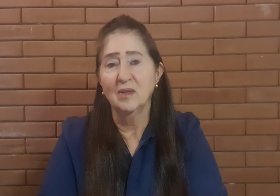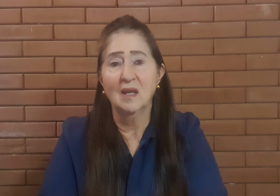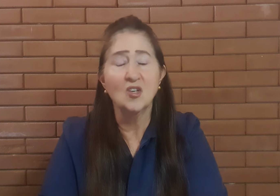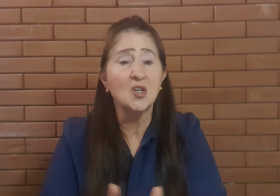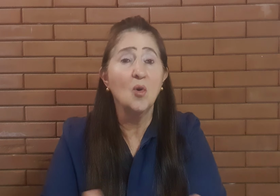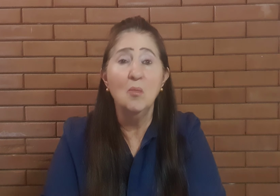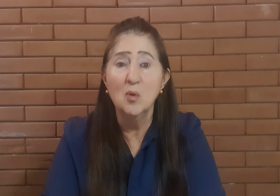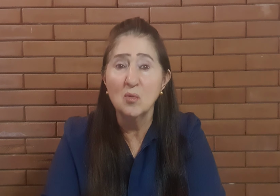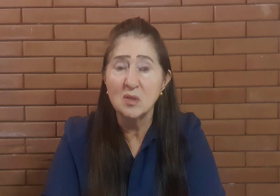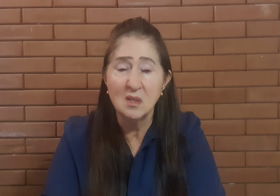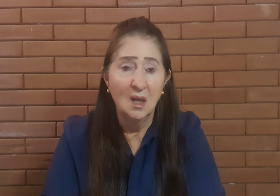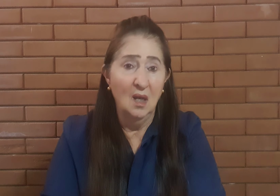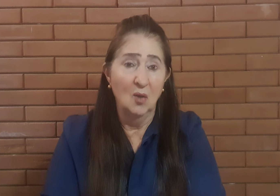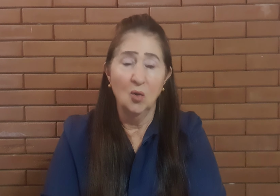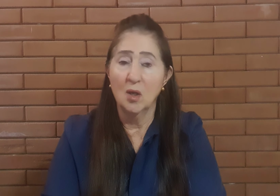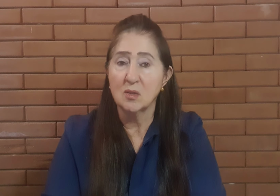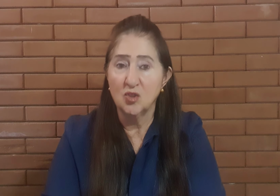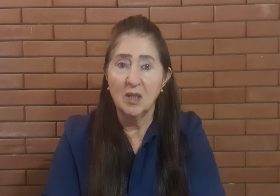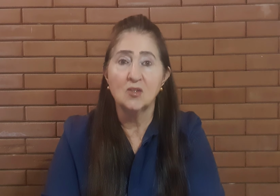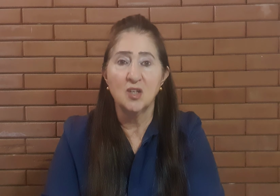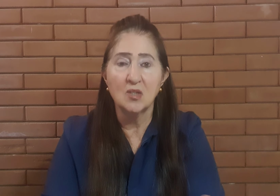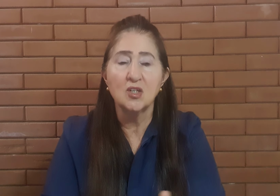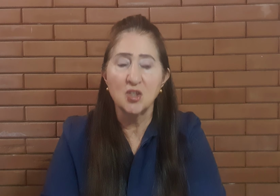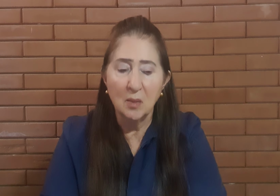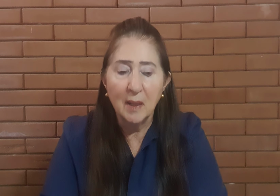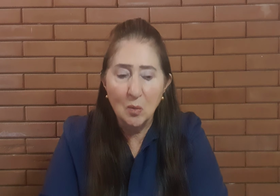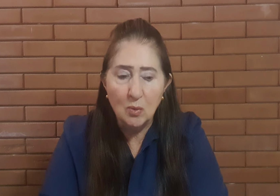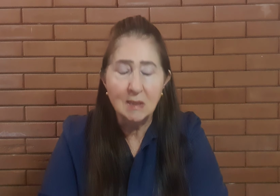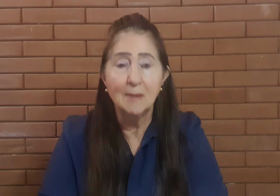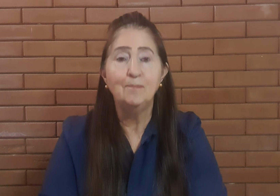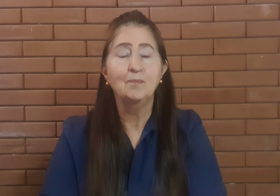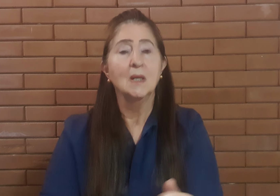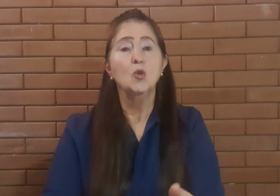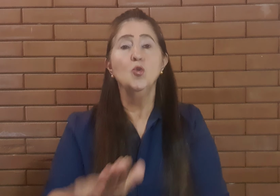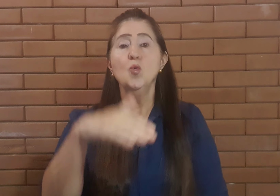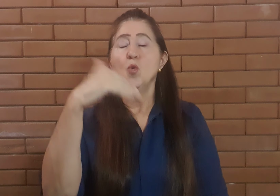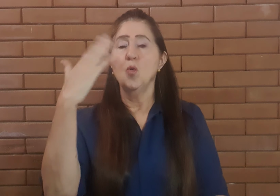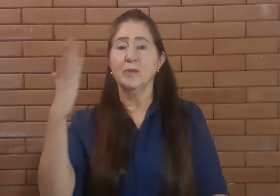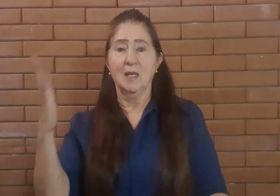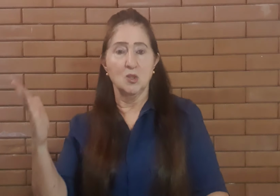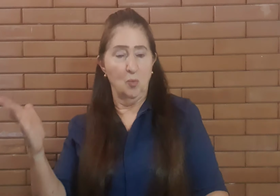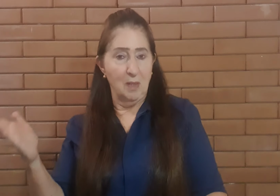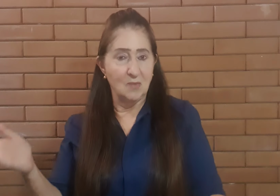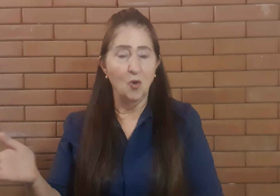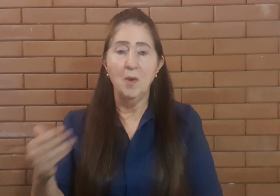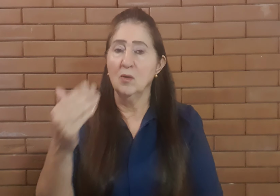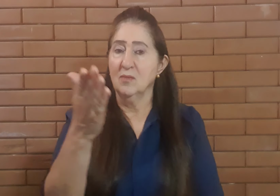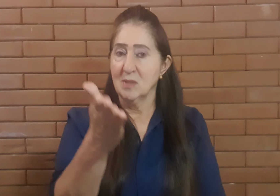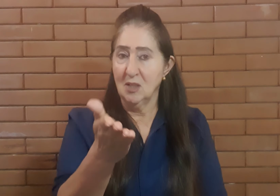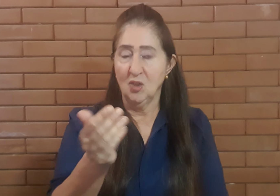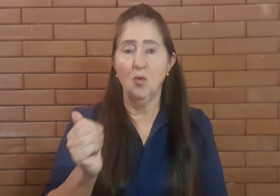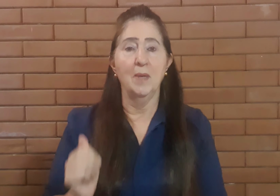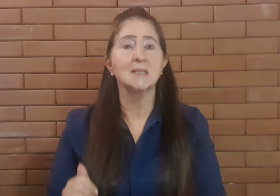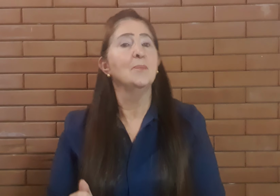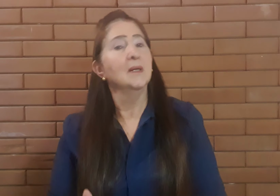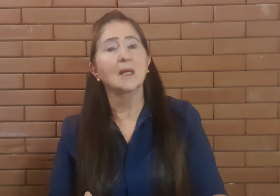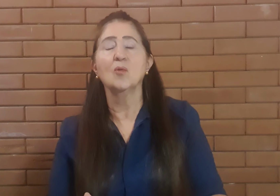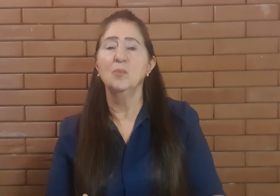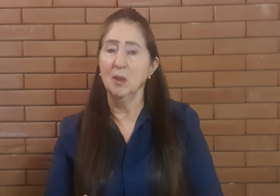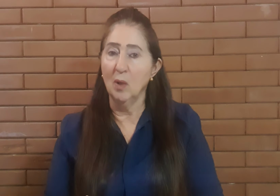evidente, e comuns no nosso dia a dia, a gente também usa. Num contexto mais formal, que você já começa a aprender comigo